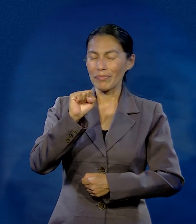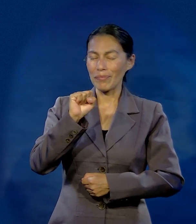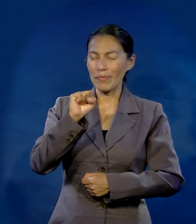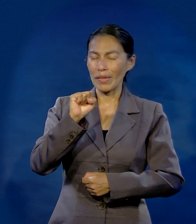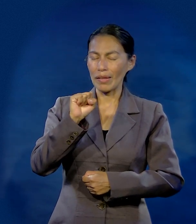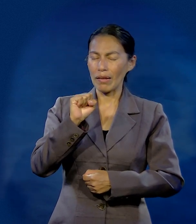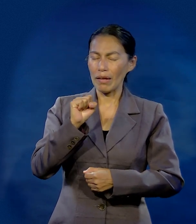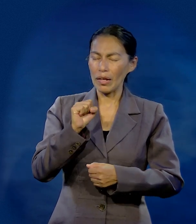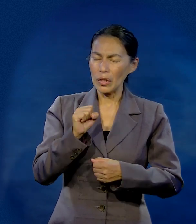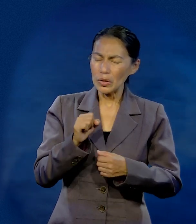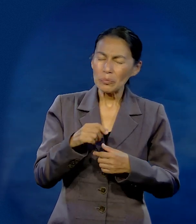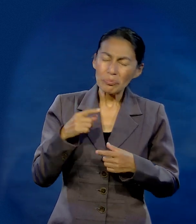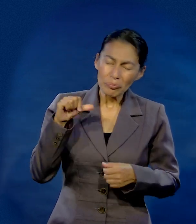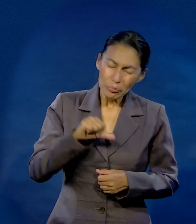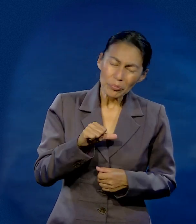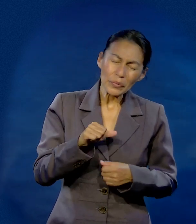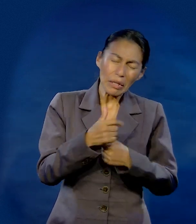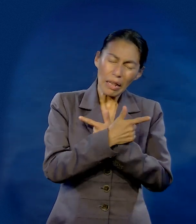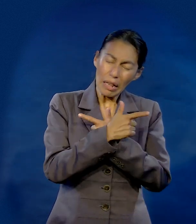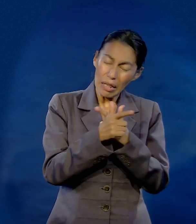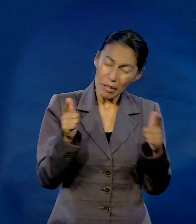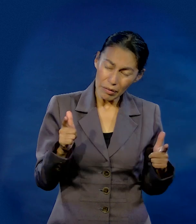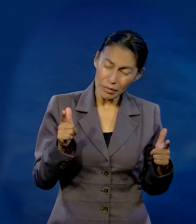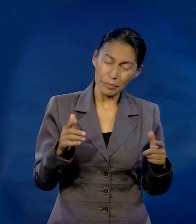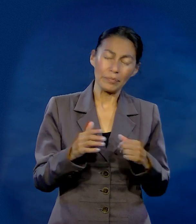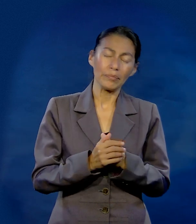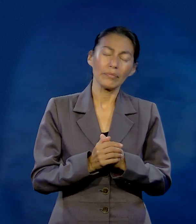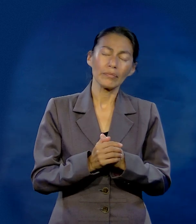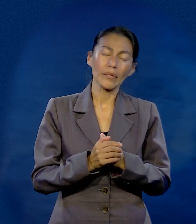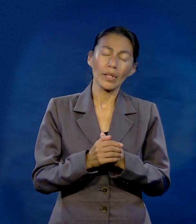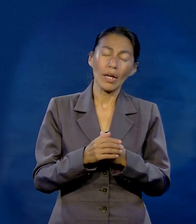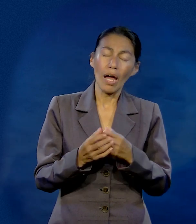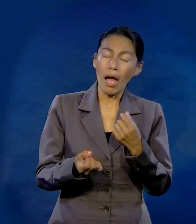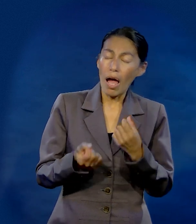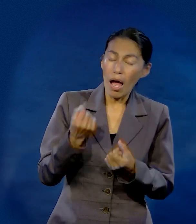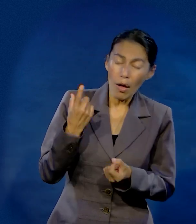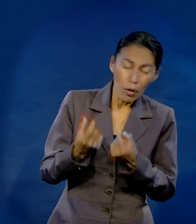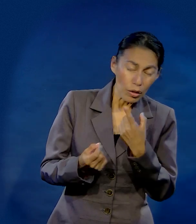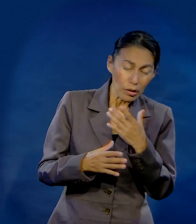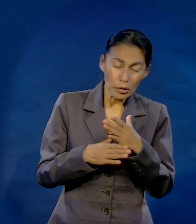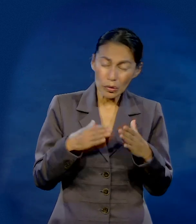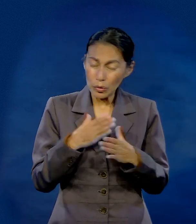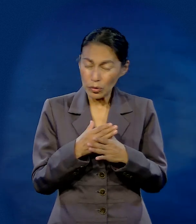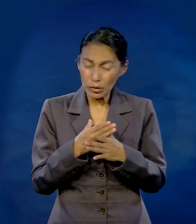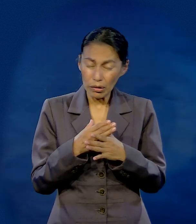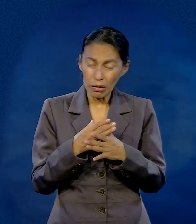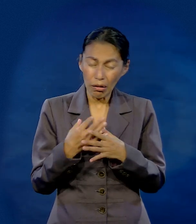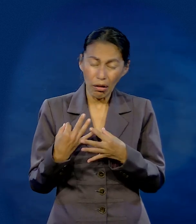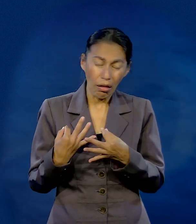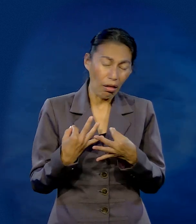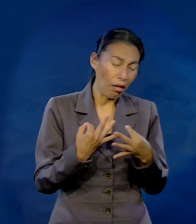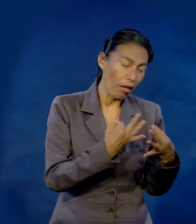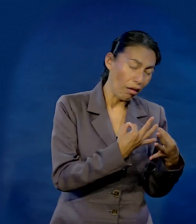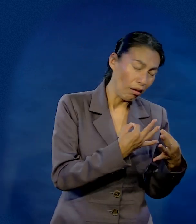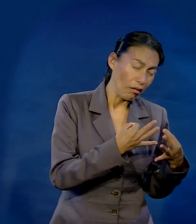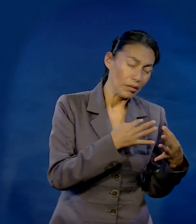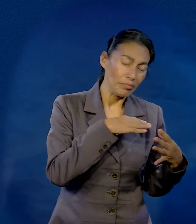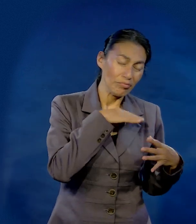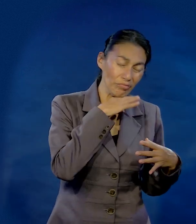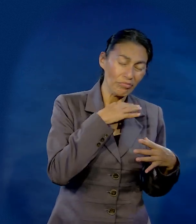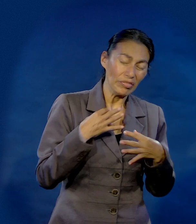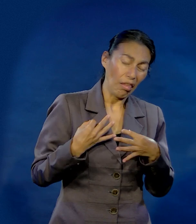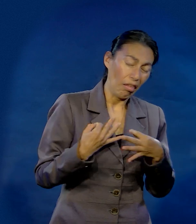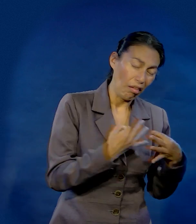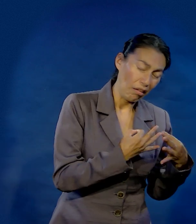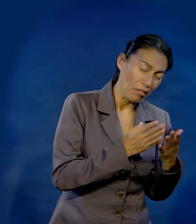porque el sábado Somos libres de muchas cosas que son buenas son bonitas pero que